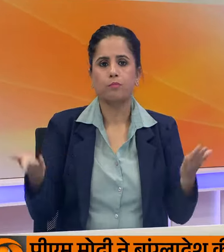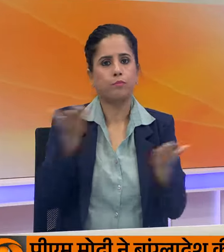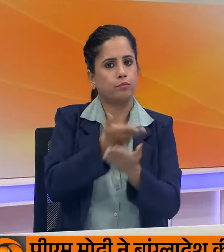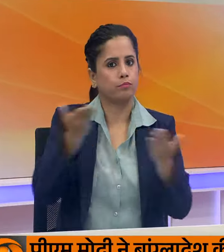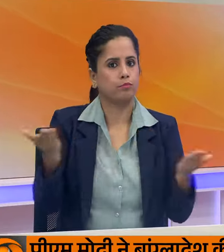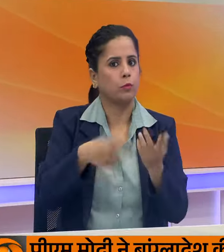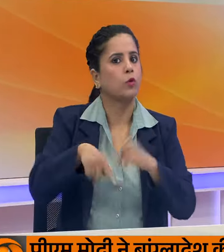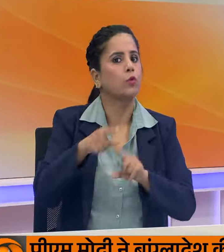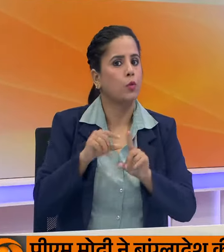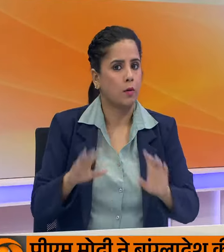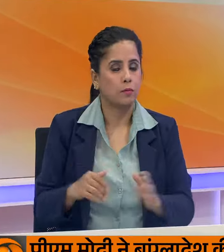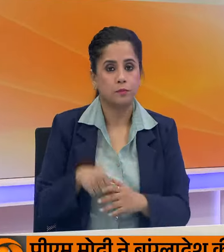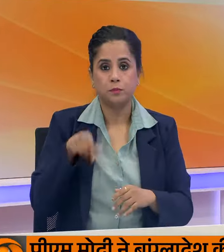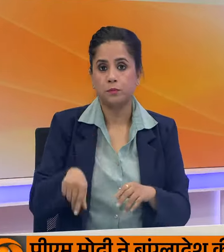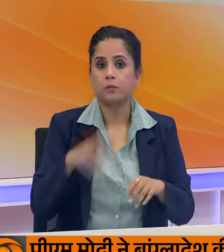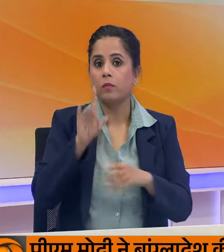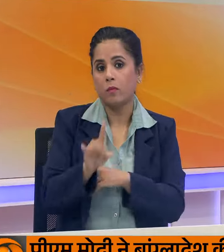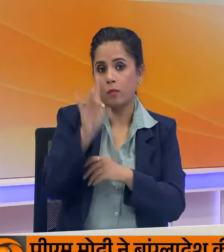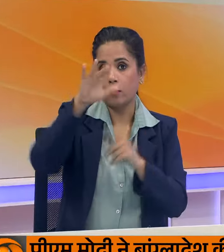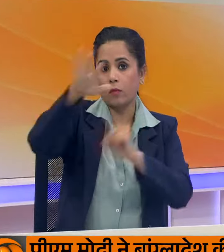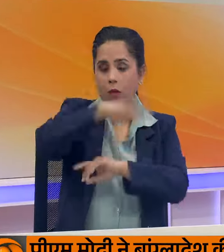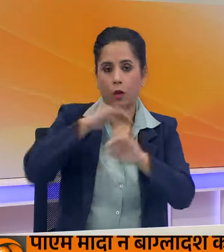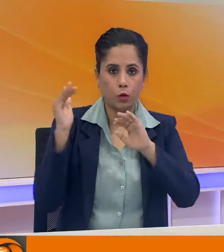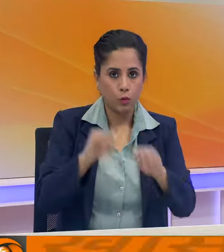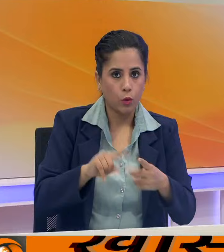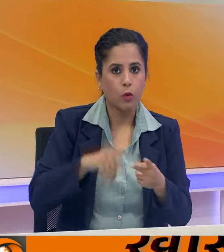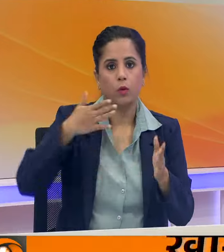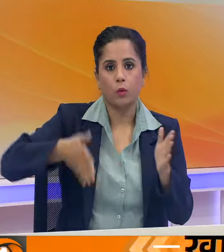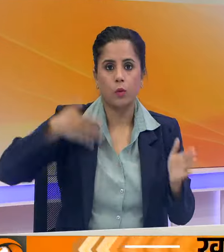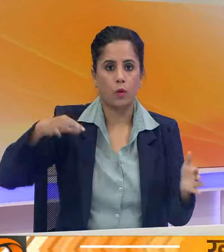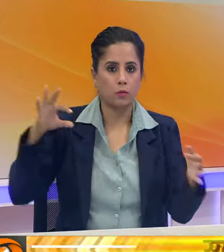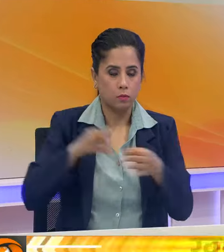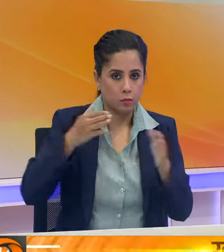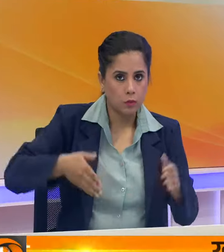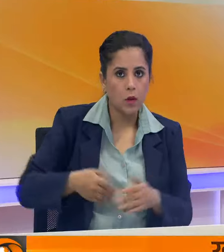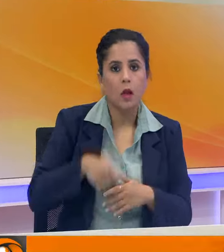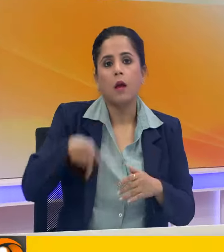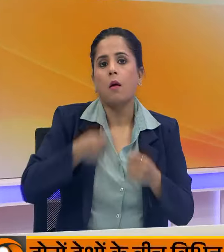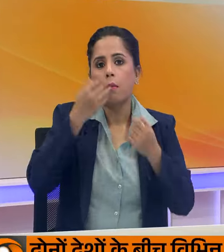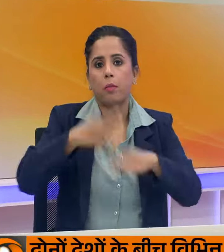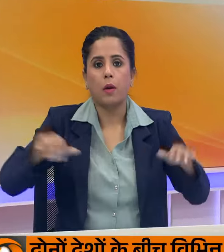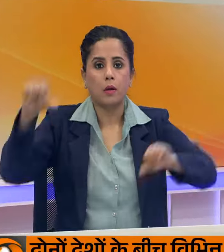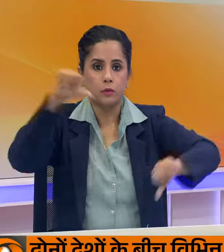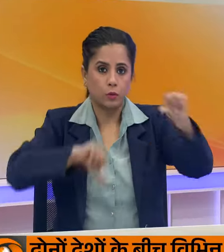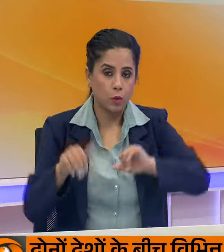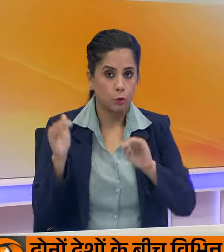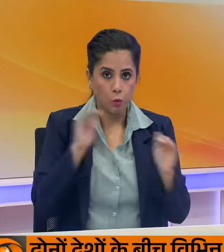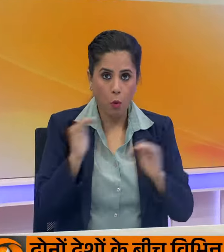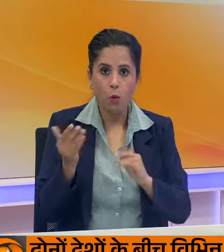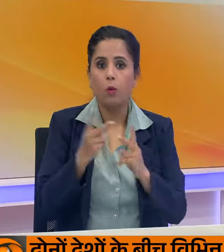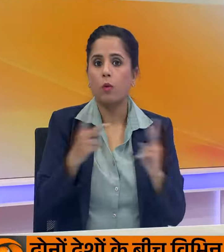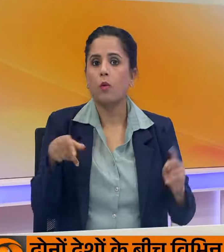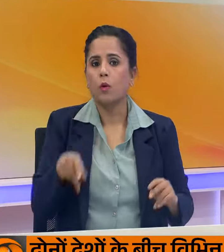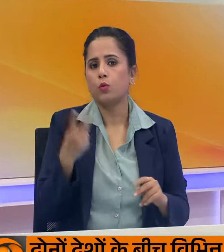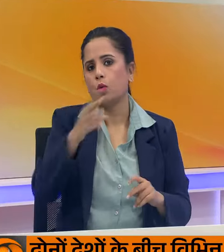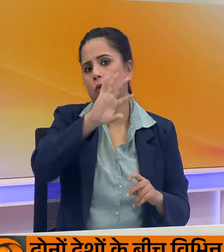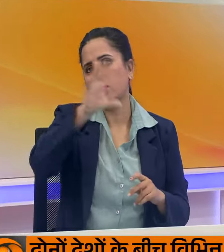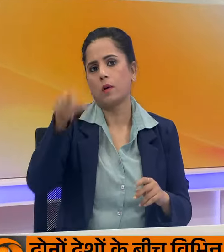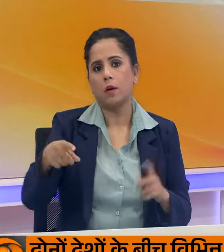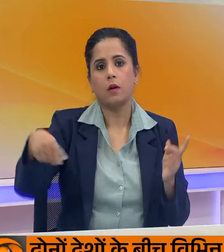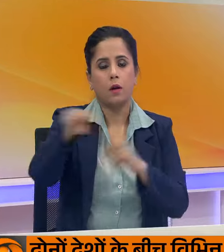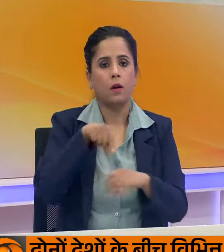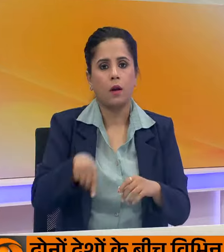प्रदान हुआ अंतरिक्ष क्षेत्र में सहयोग रेलवे के कनेक्टिविटी और समुद्र विज्ञान में सहयोग के लिए भी दोनों देशों